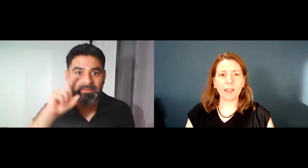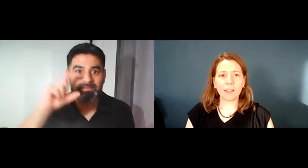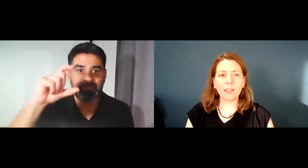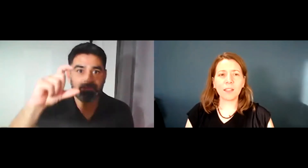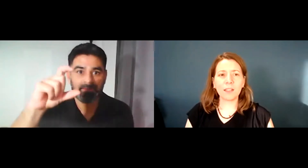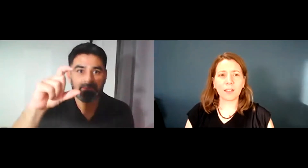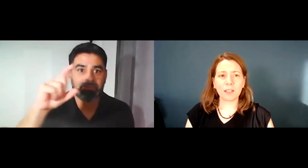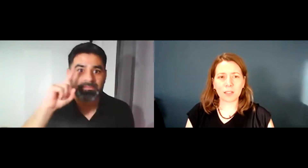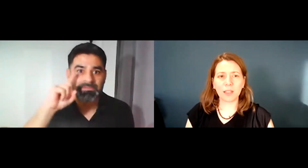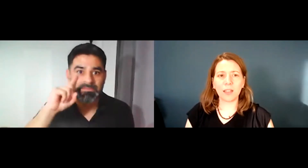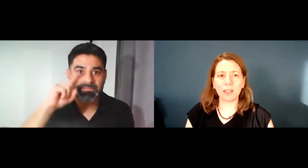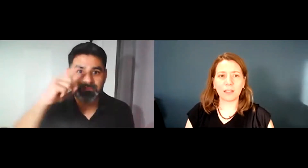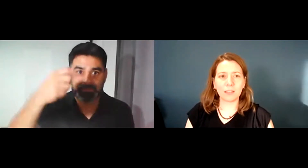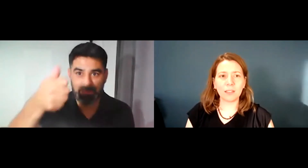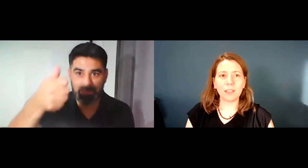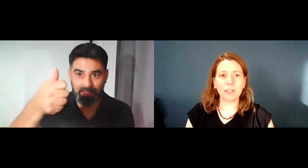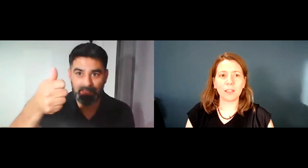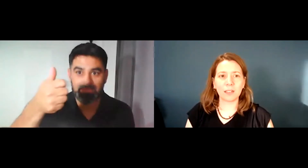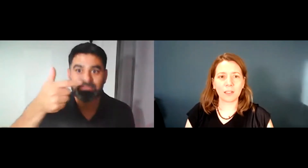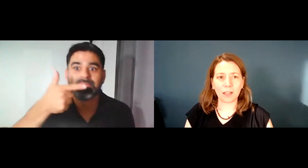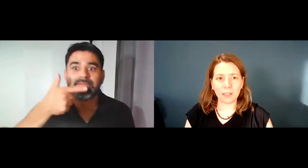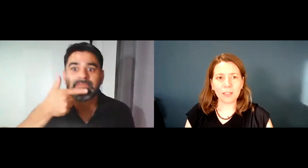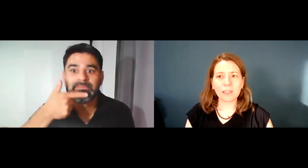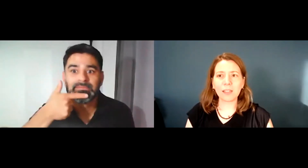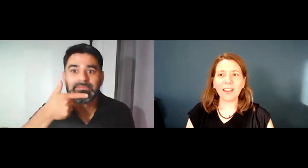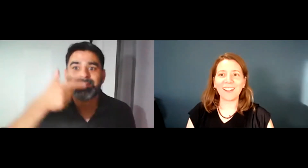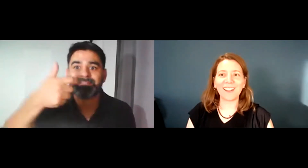A-L-I. Alicia. Alicia.